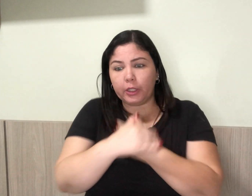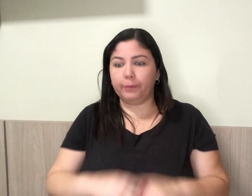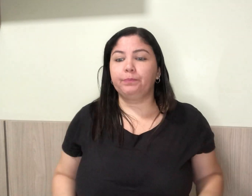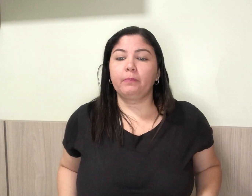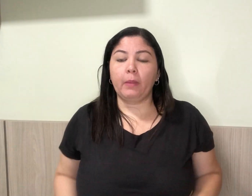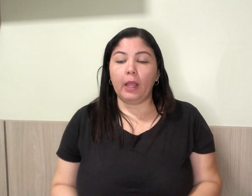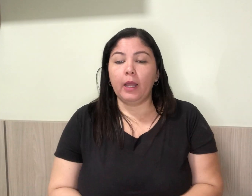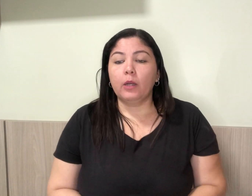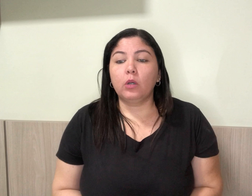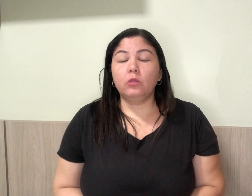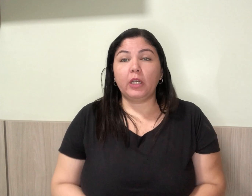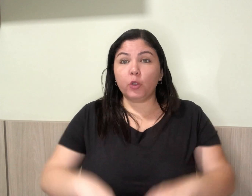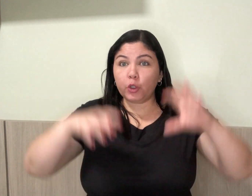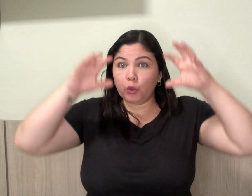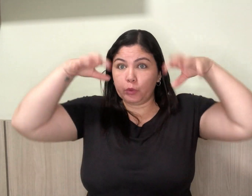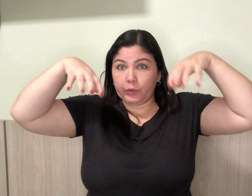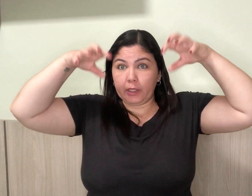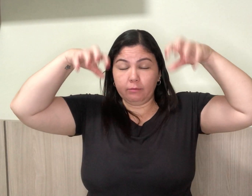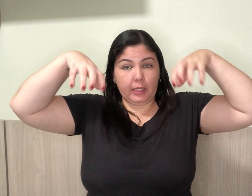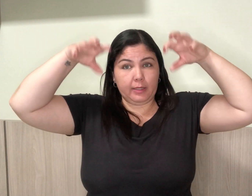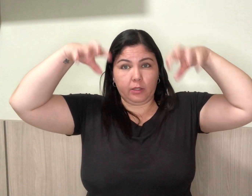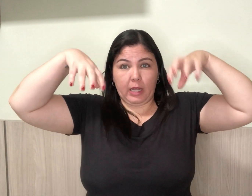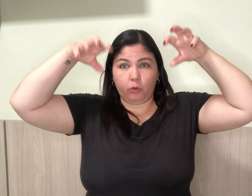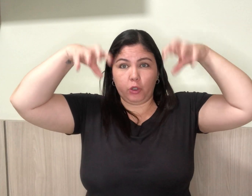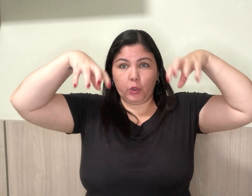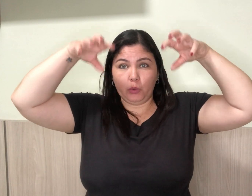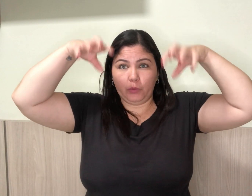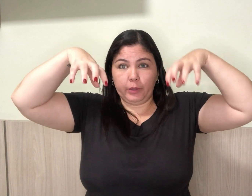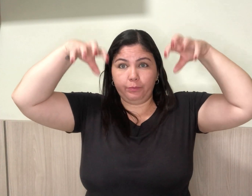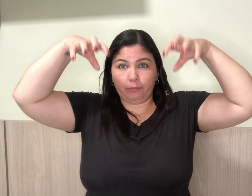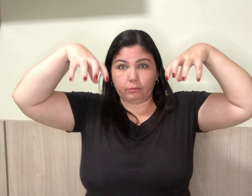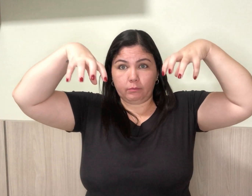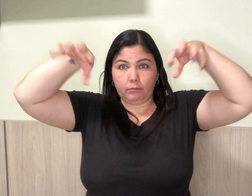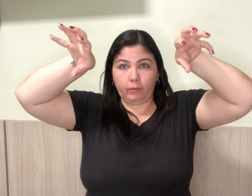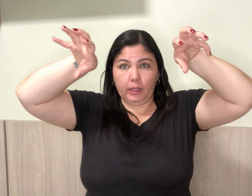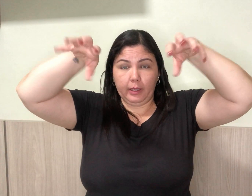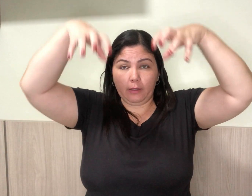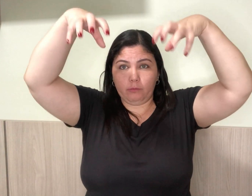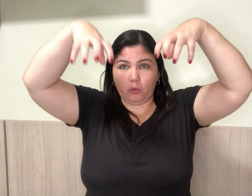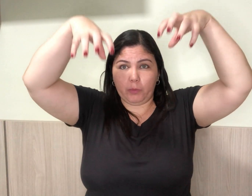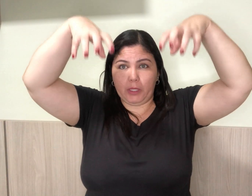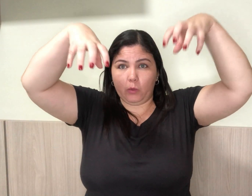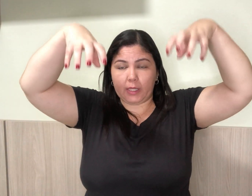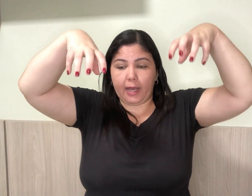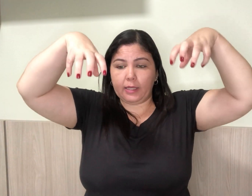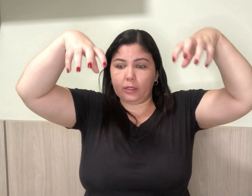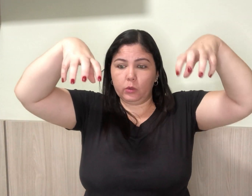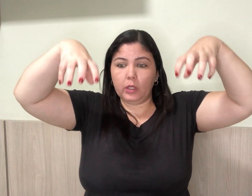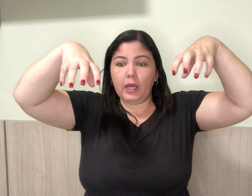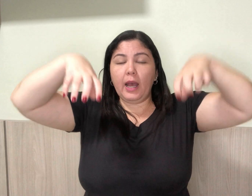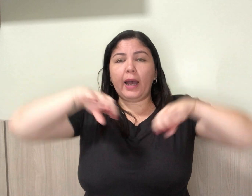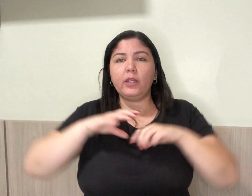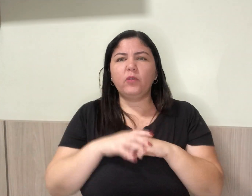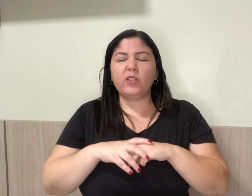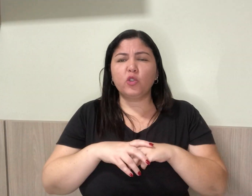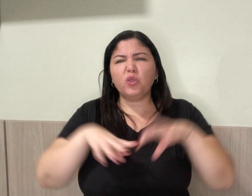borboletinha. Quando eu tenho chuva, esse é o sinal de chuva, né? Os pingos caindo. Aí eu faço